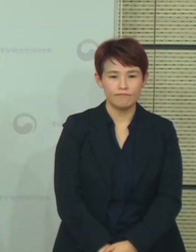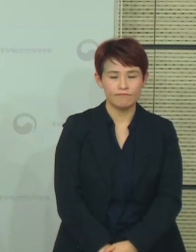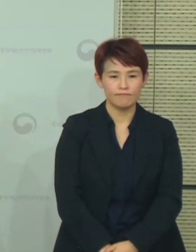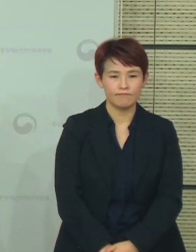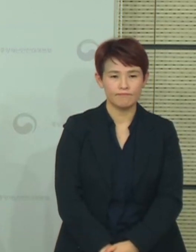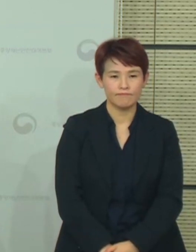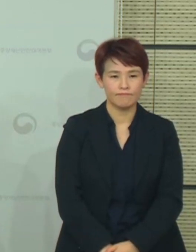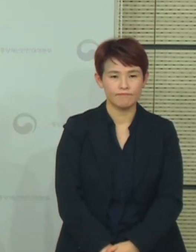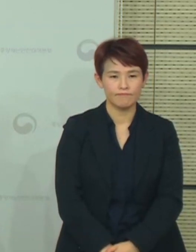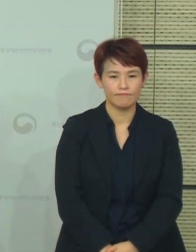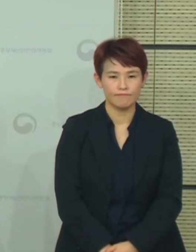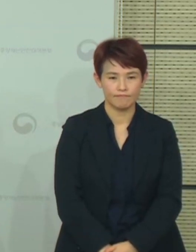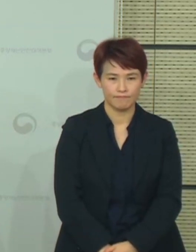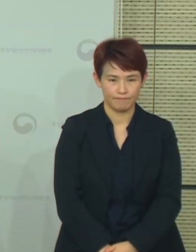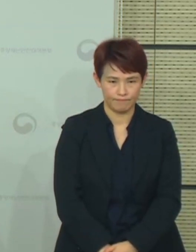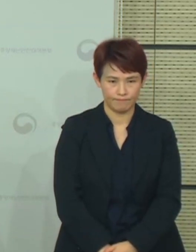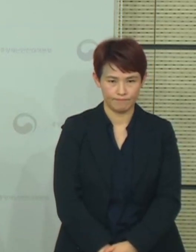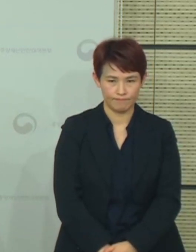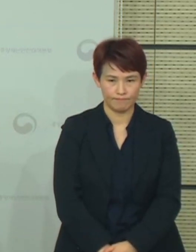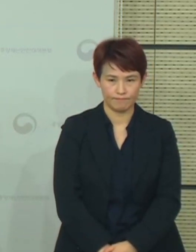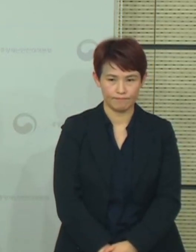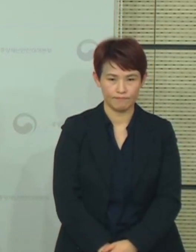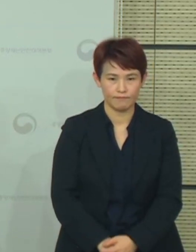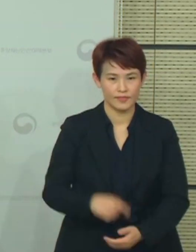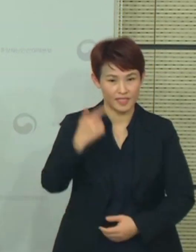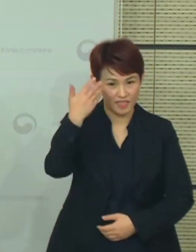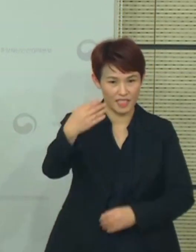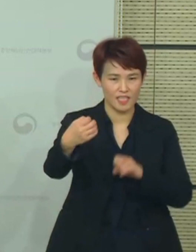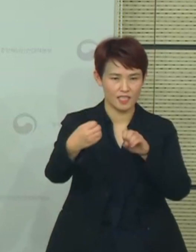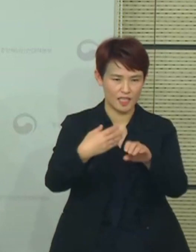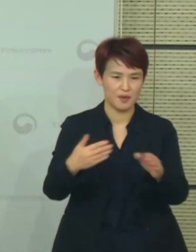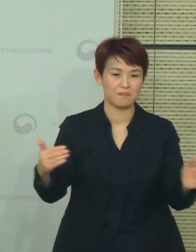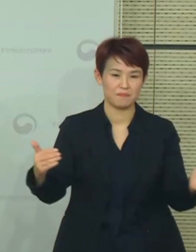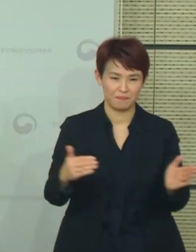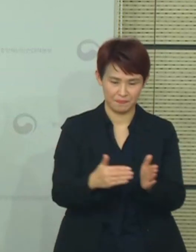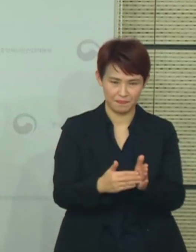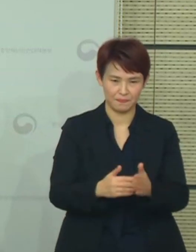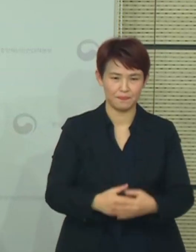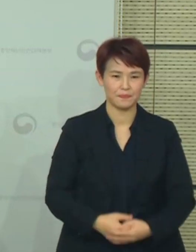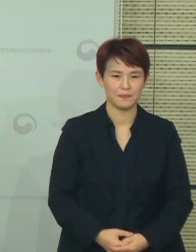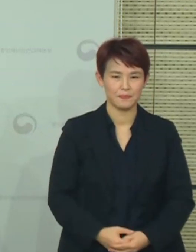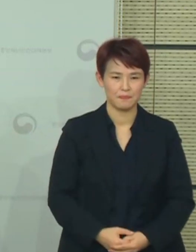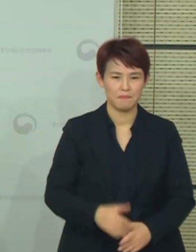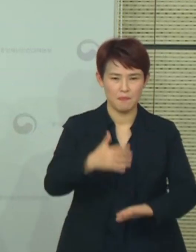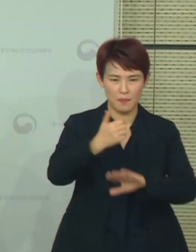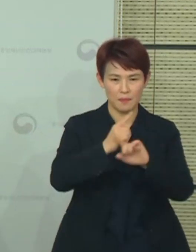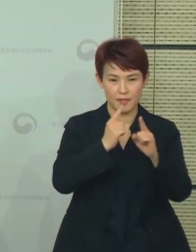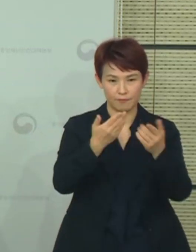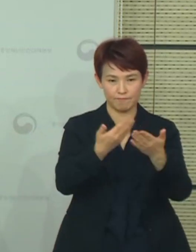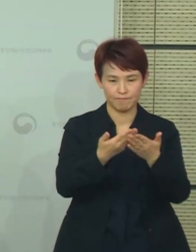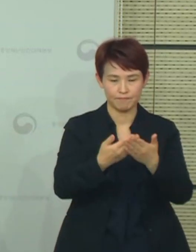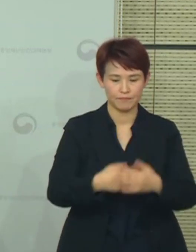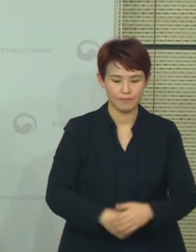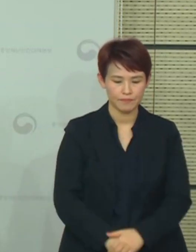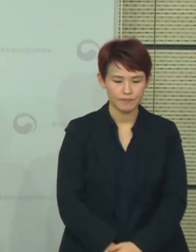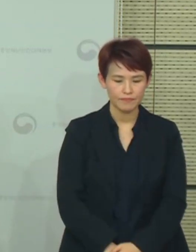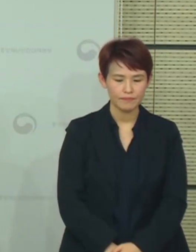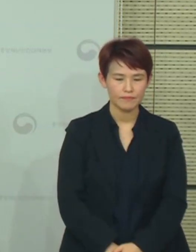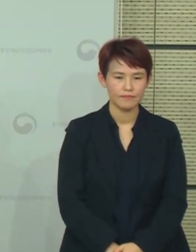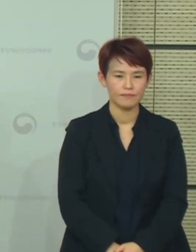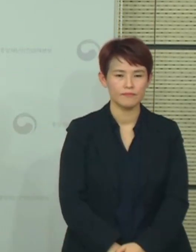네, 답변 됐으면 이것으로 질의응답은 마치도록 하겠습니다. 간단하게 마무리 말씀 부탁드립니다.